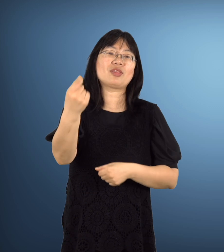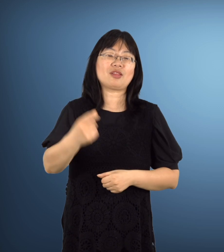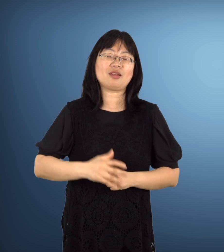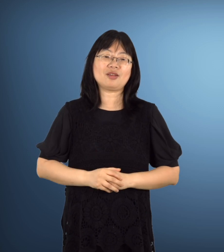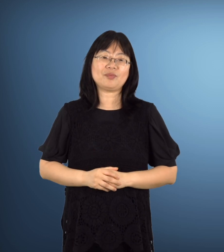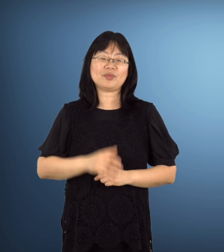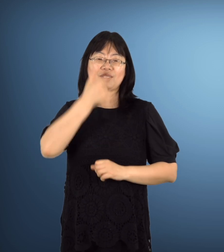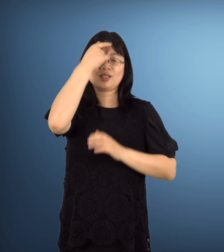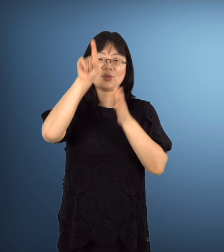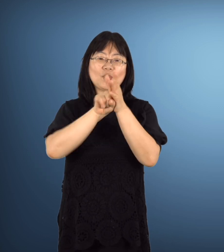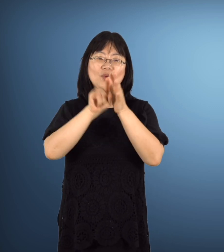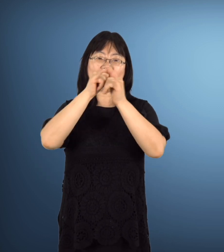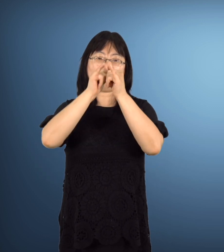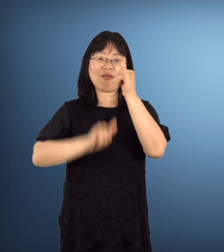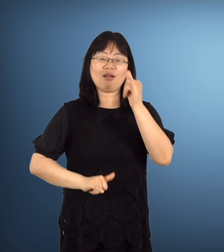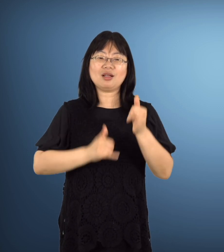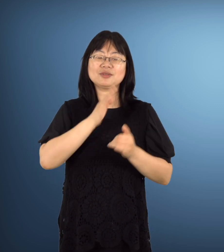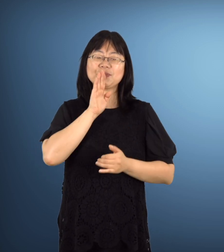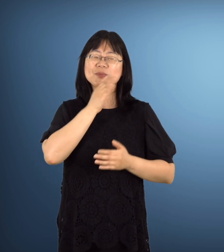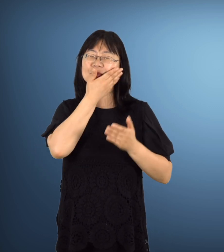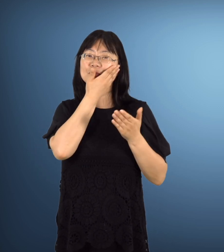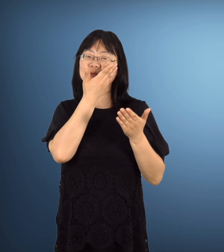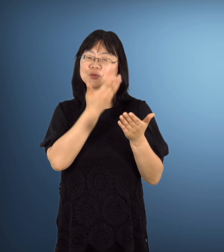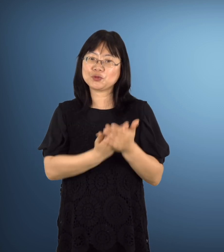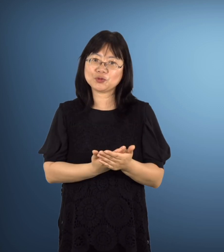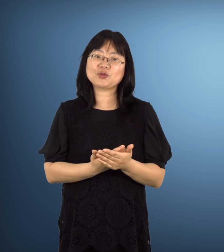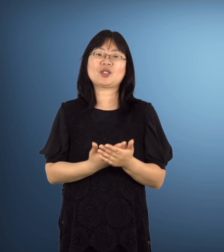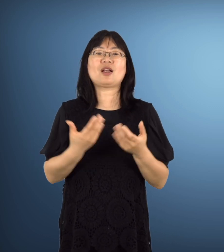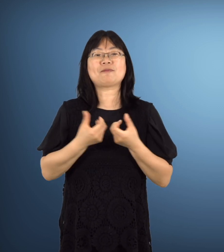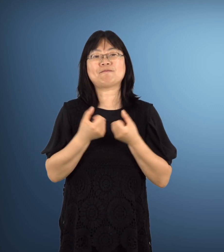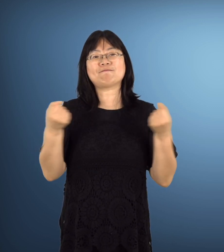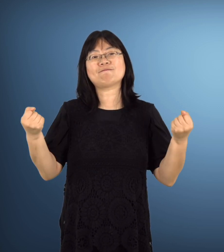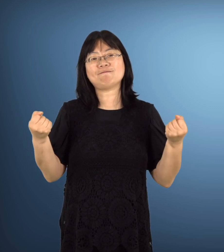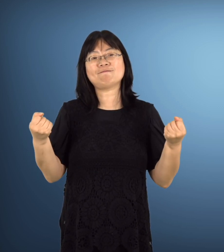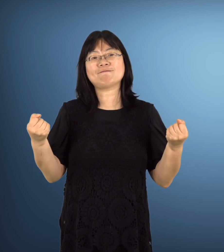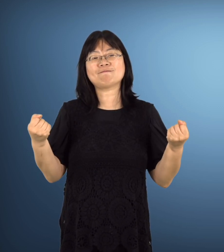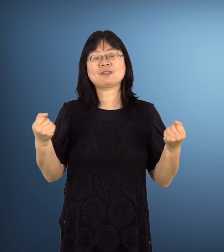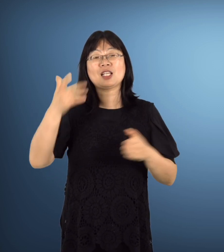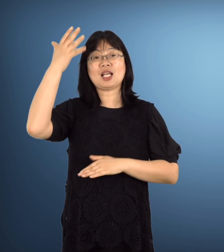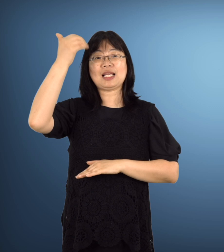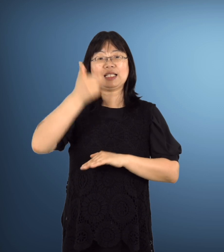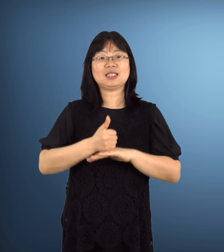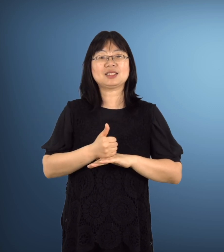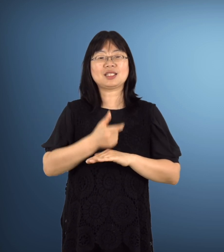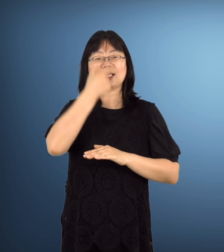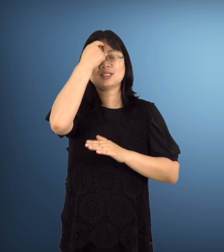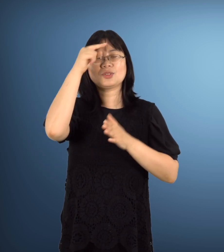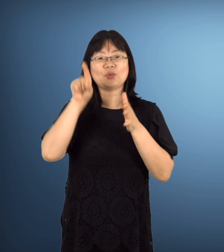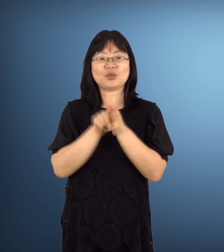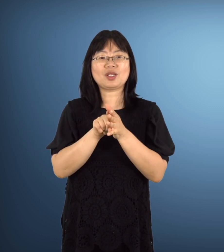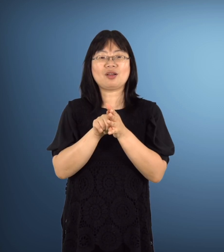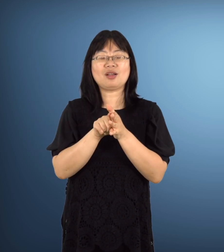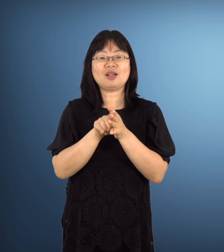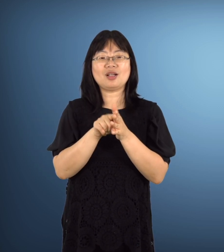이것은 기독교 역사의 굉장히 중요한 분리의 시작이에요. 드디어